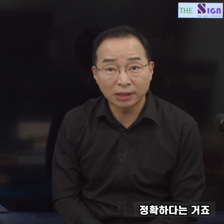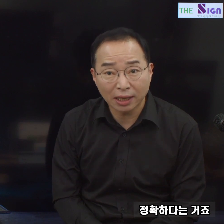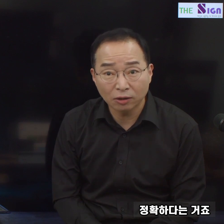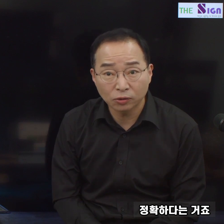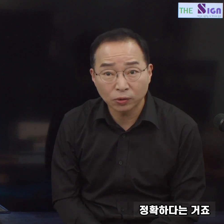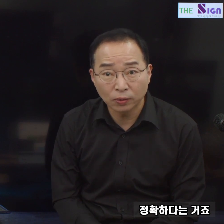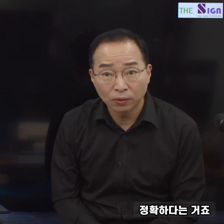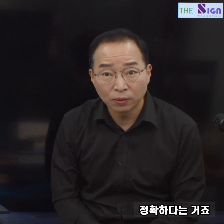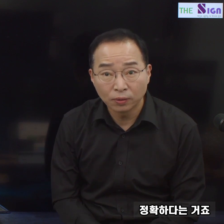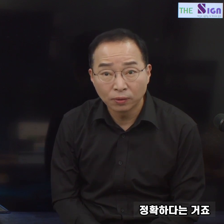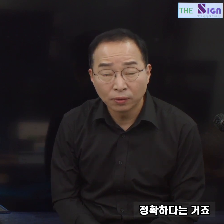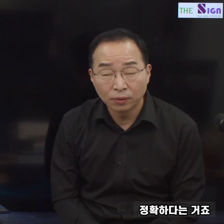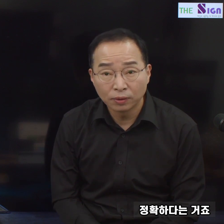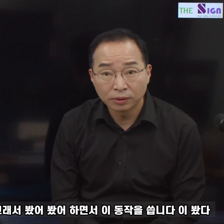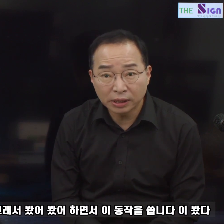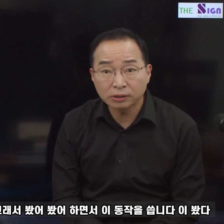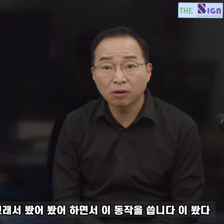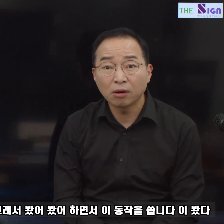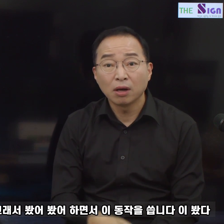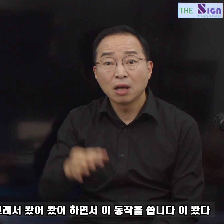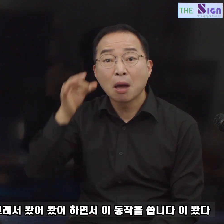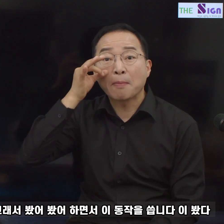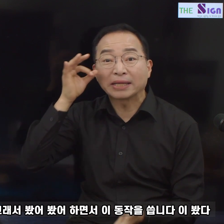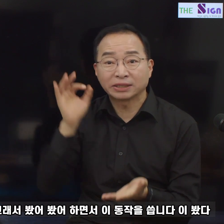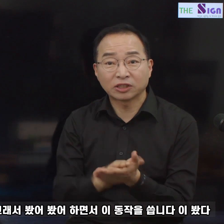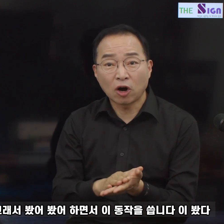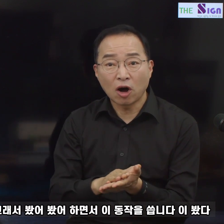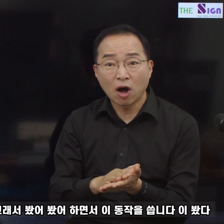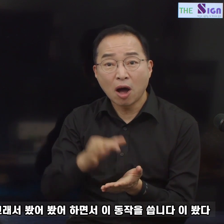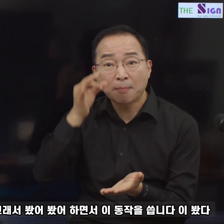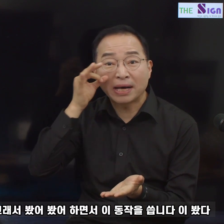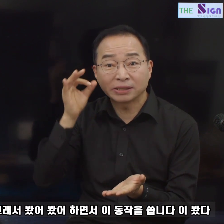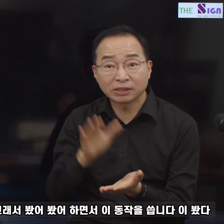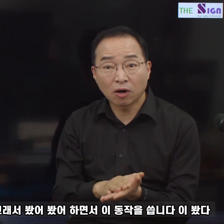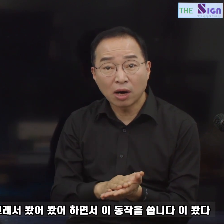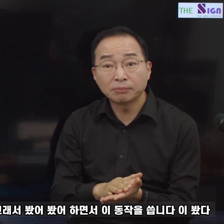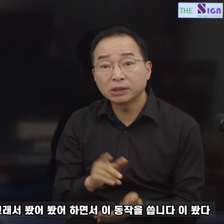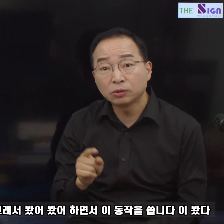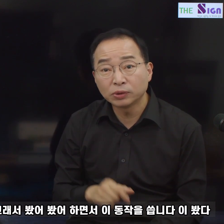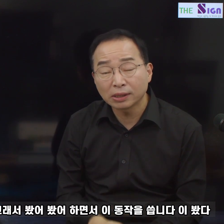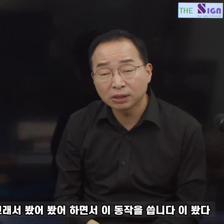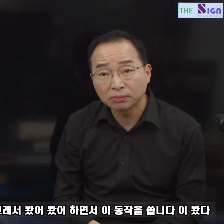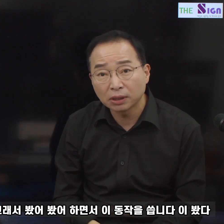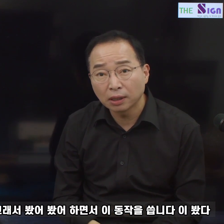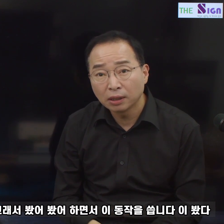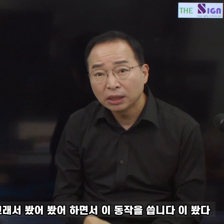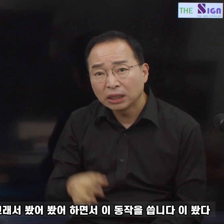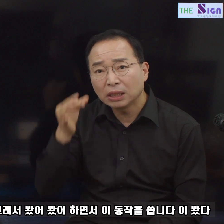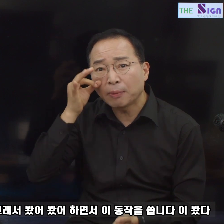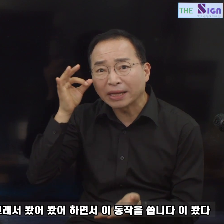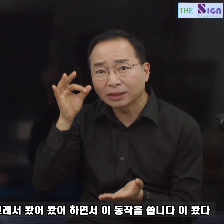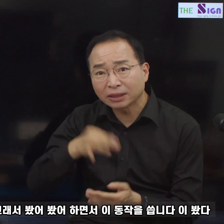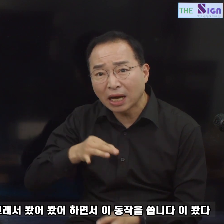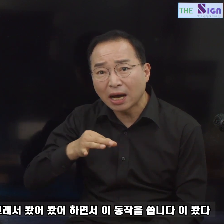정확하다라는 거죠. 그래서 봤어 하면서 이 동작을 씁니다. 이 봤다